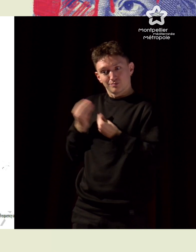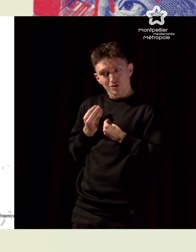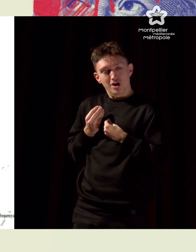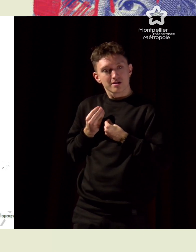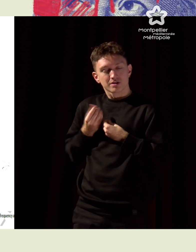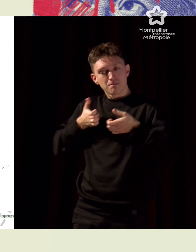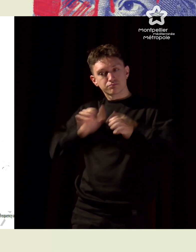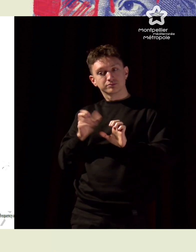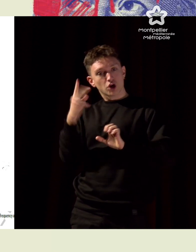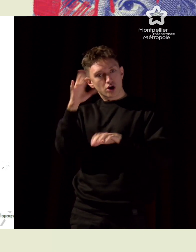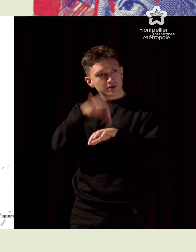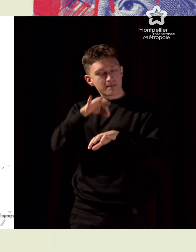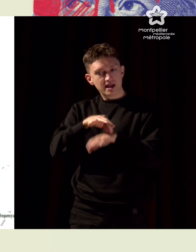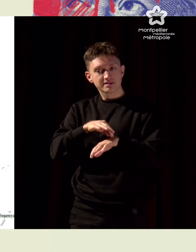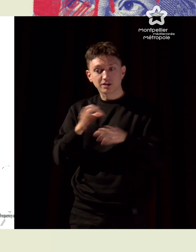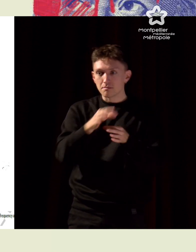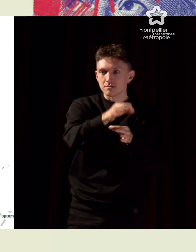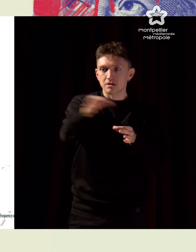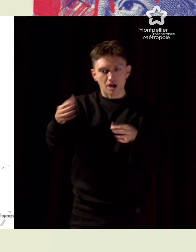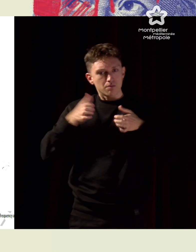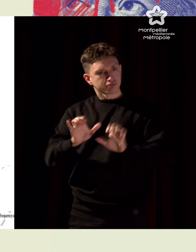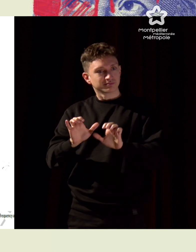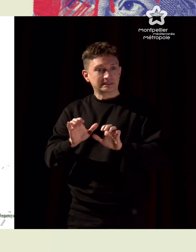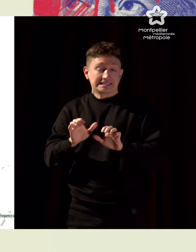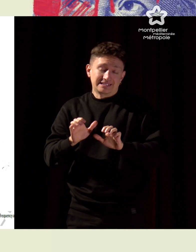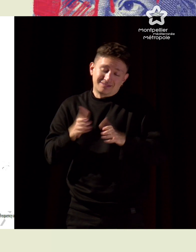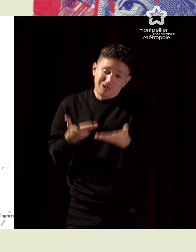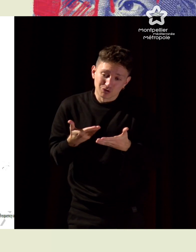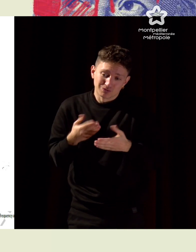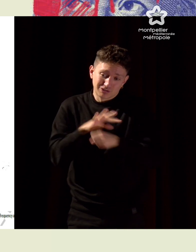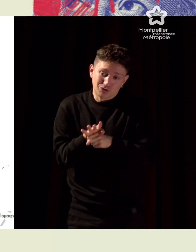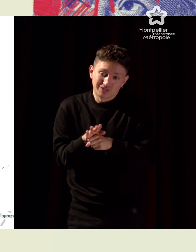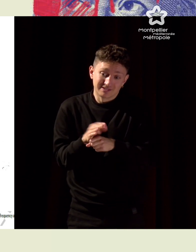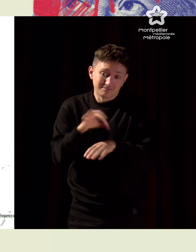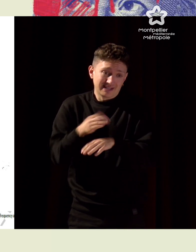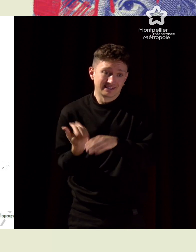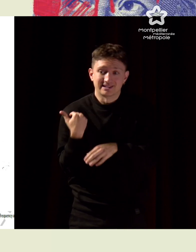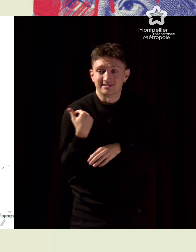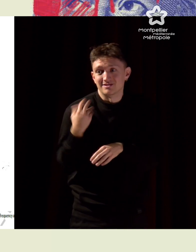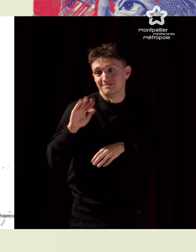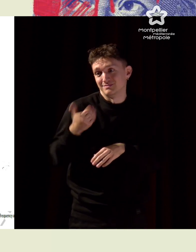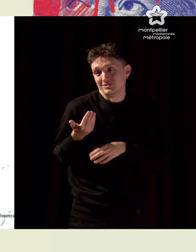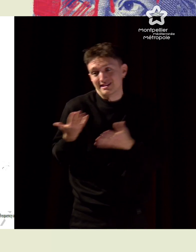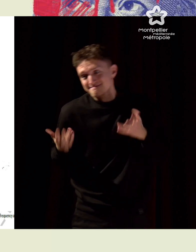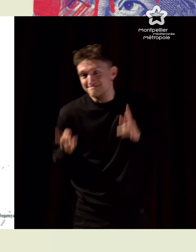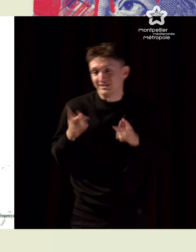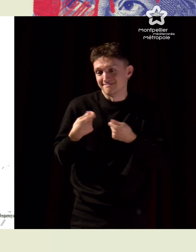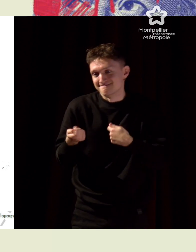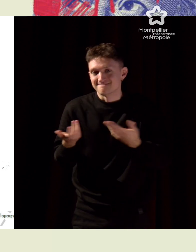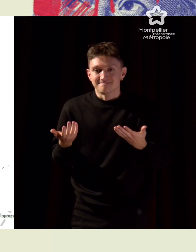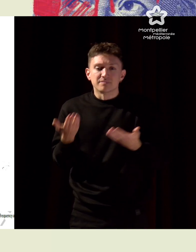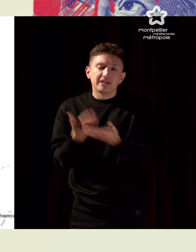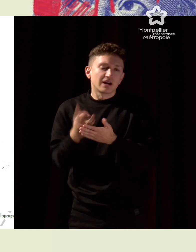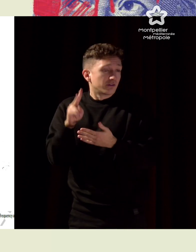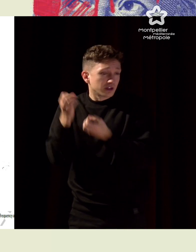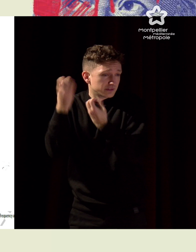n'était pas, qui était plutôt dommageable dans le cadre de la nouvelle épidémie. Ça arrive souvent. À un moment donné, vous avez quelque chose qui